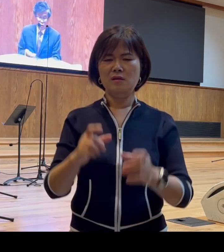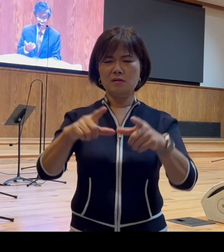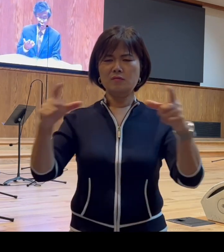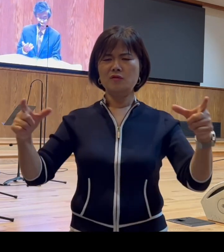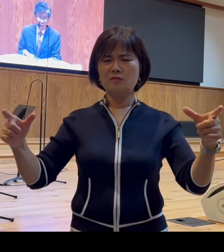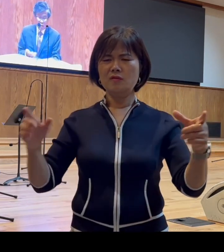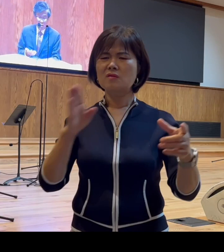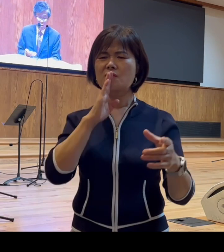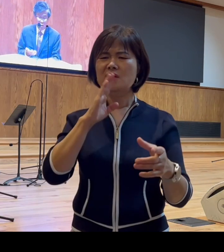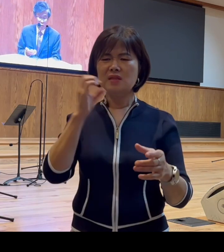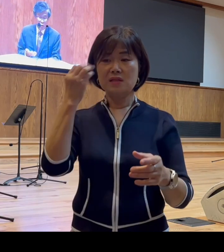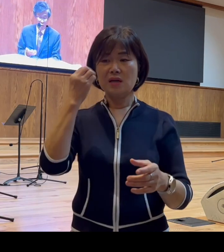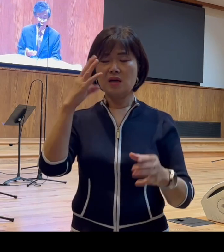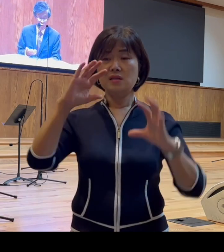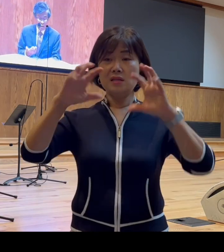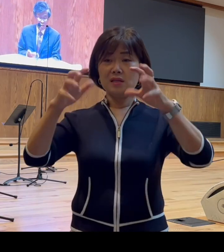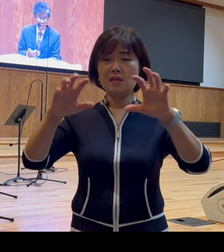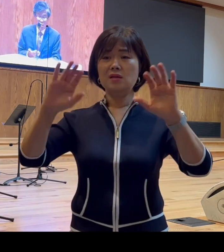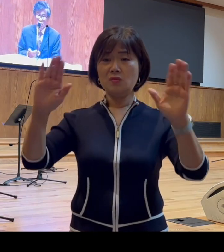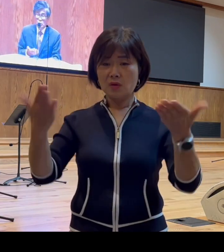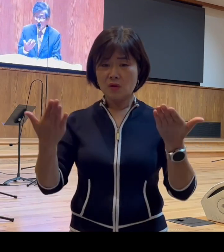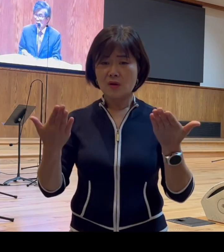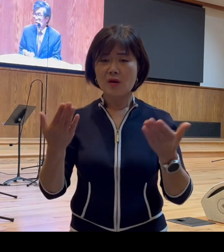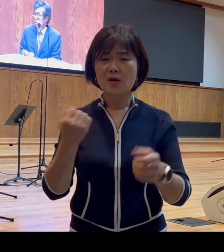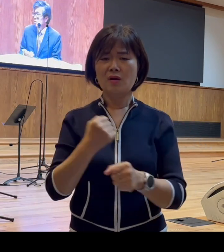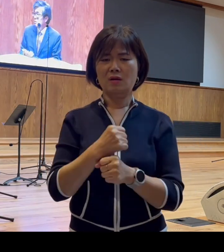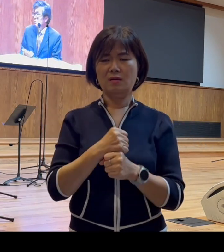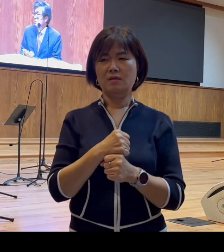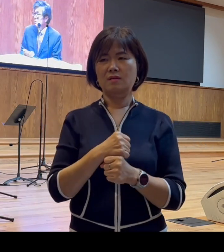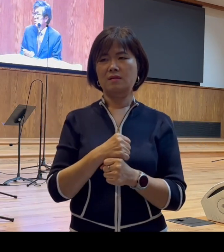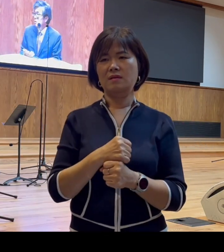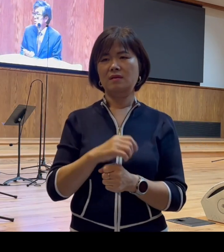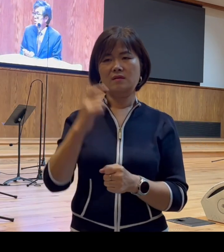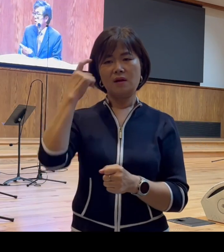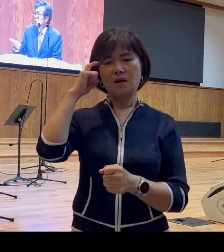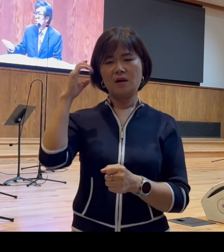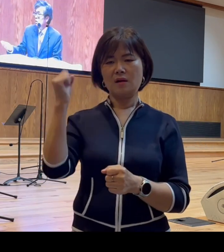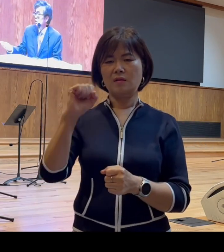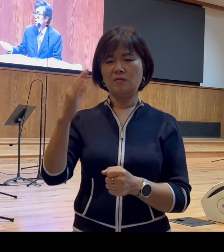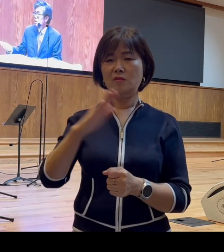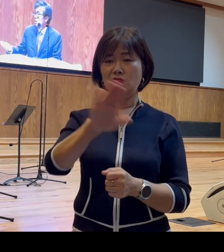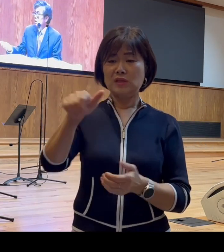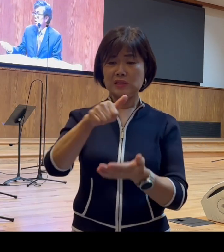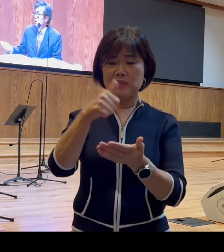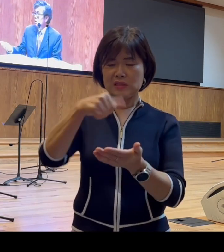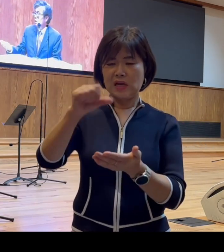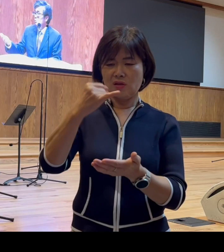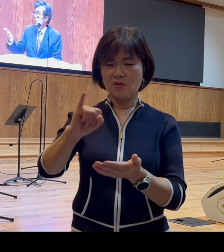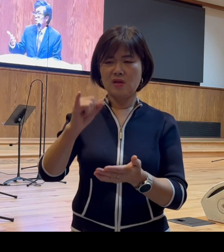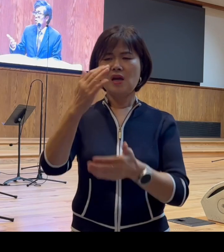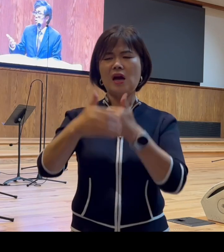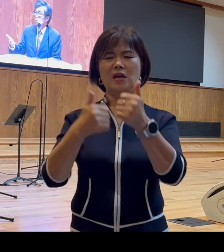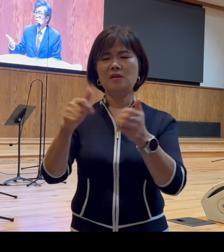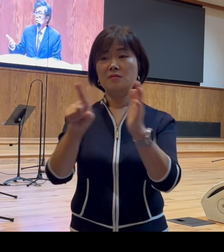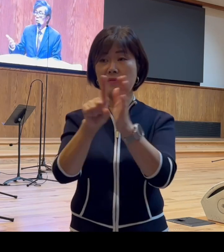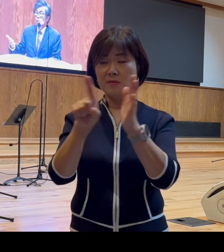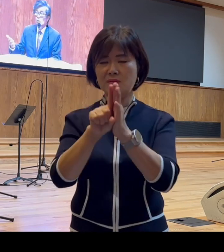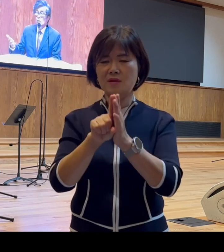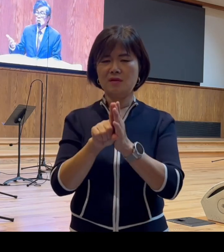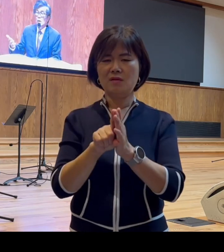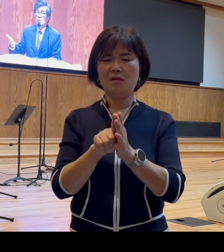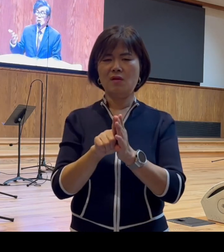점점 더 거칠고 이상한 세상이 되어간다고 그렇게 생각하시잖아요. 우리 자녀들이 하나님을